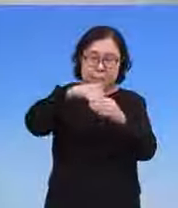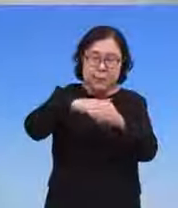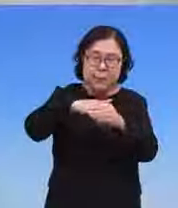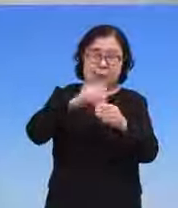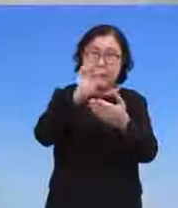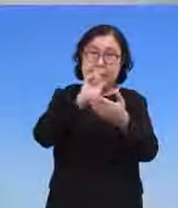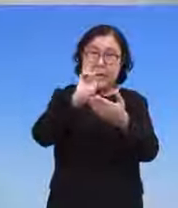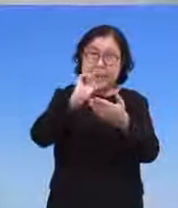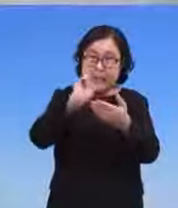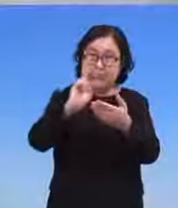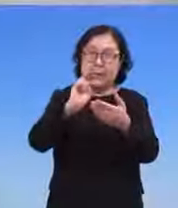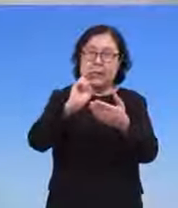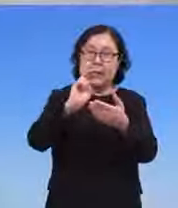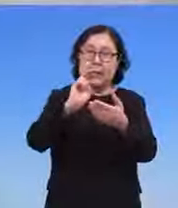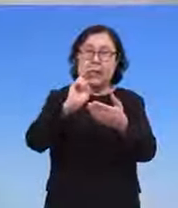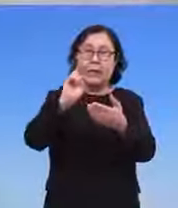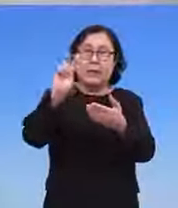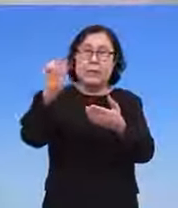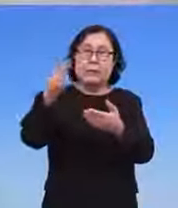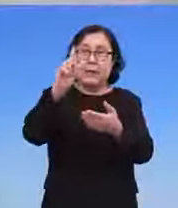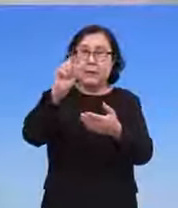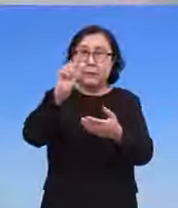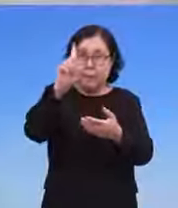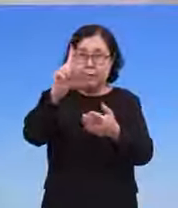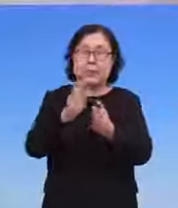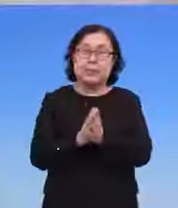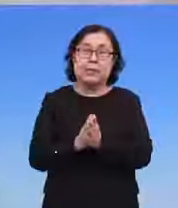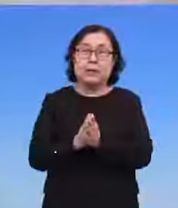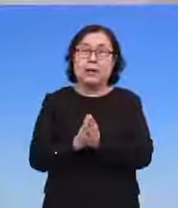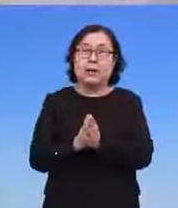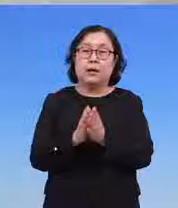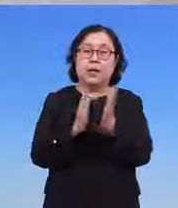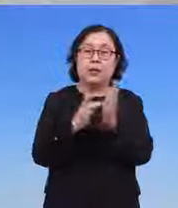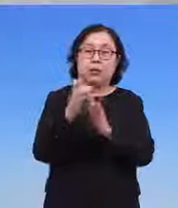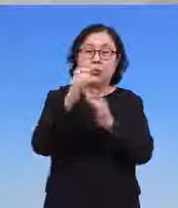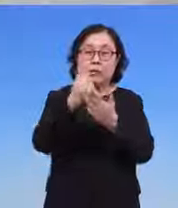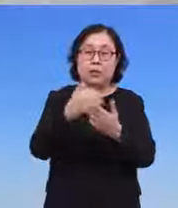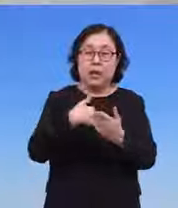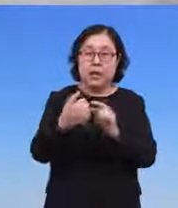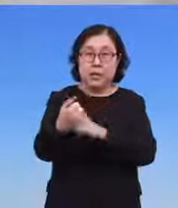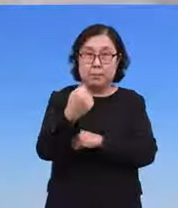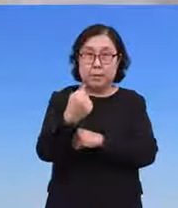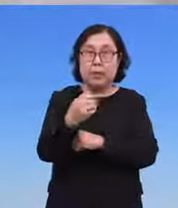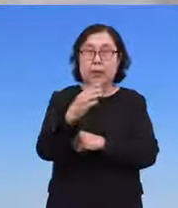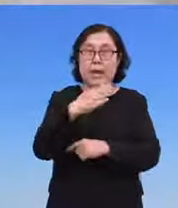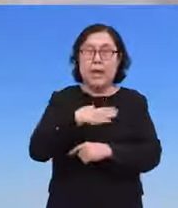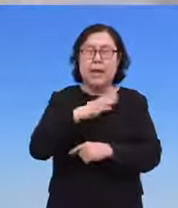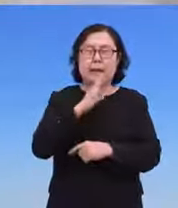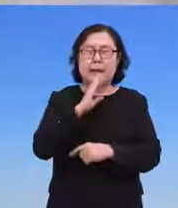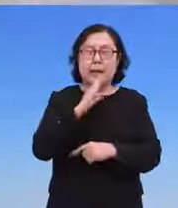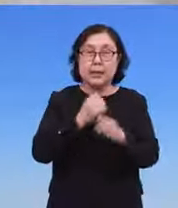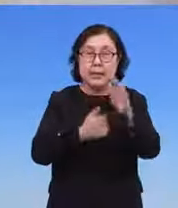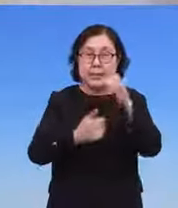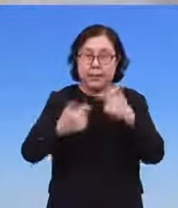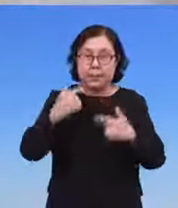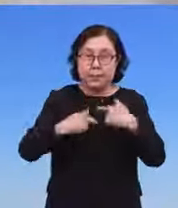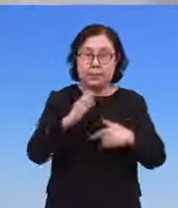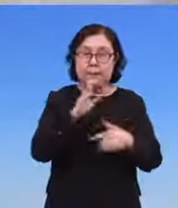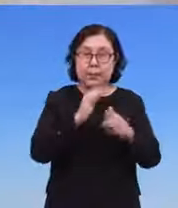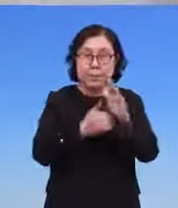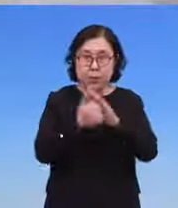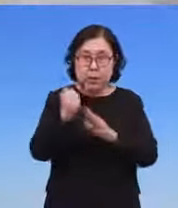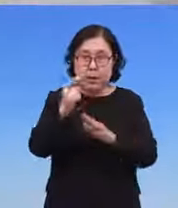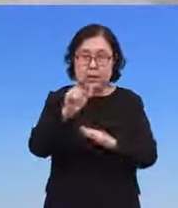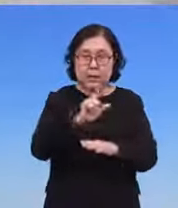211번입니다. 예수는 나의 힘이요 나의 기쁨, 내 참 소망, 그 이름의 생명이